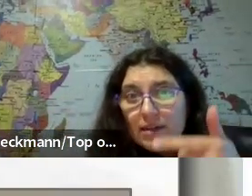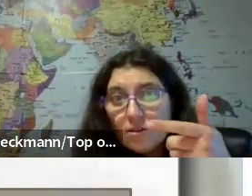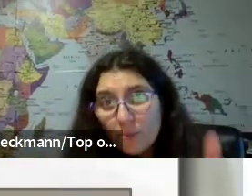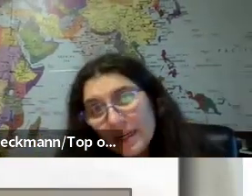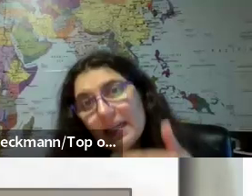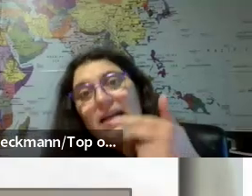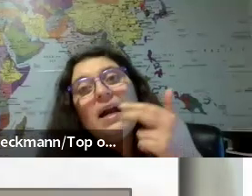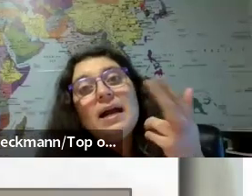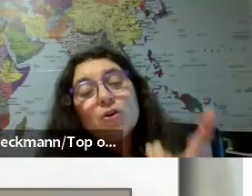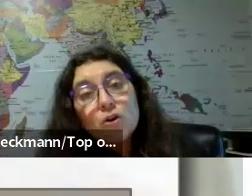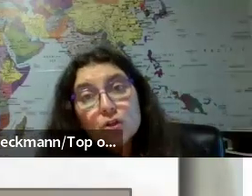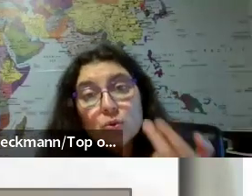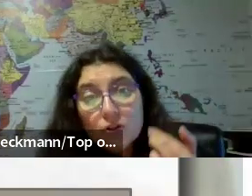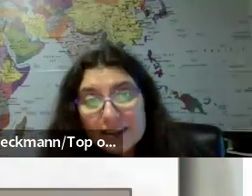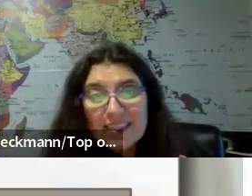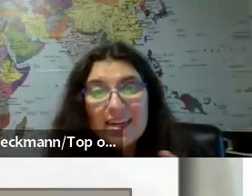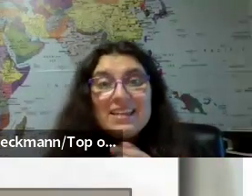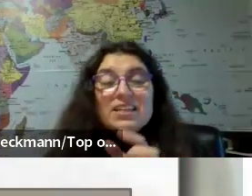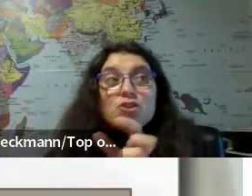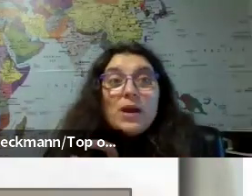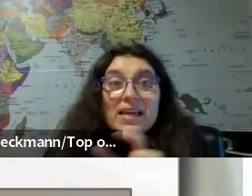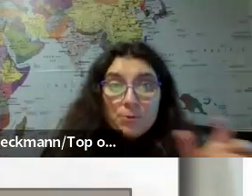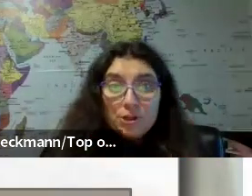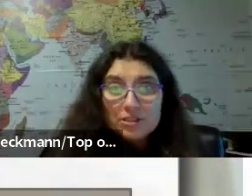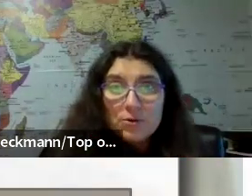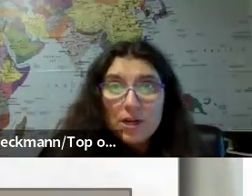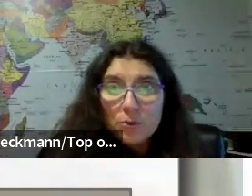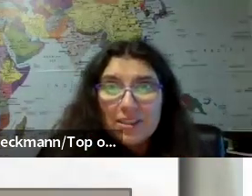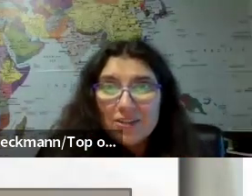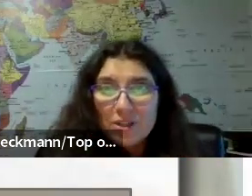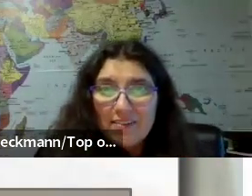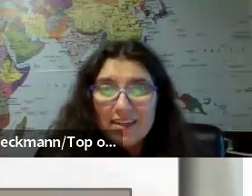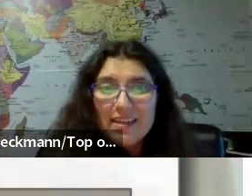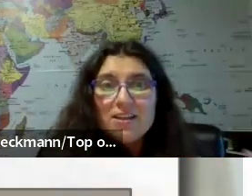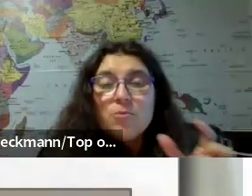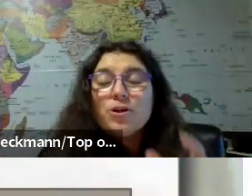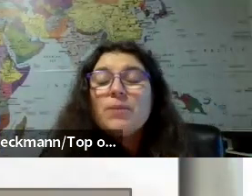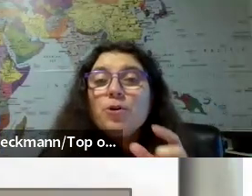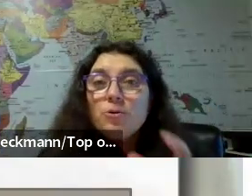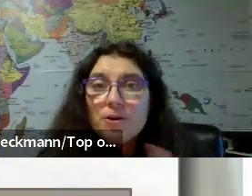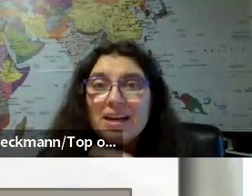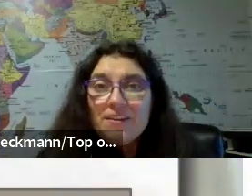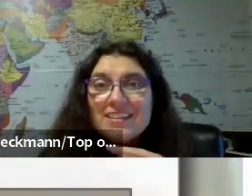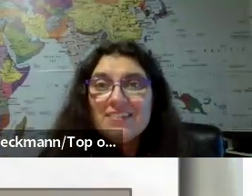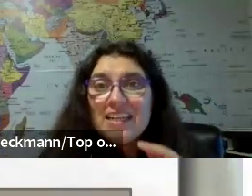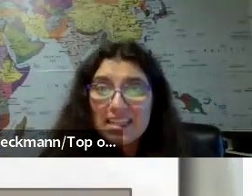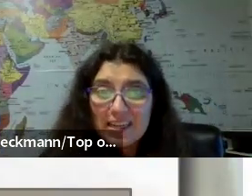con el nombre del cargo, con los turnos, etcétera, yo ahí puedo hacer un ajuste razonable porque puedo poner